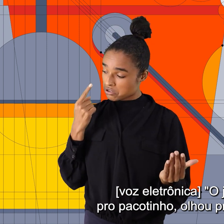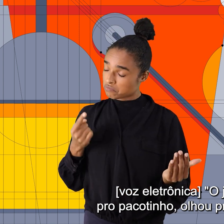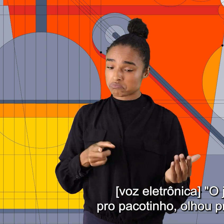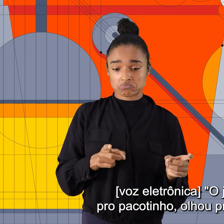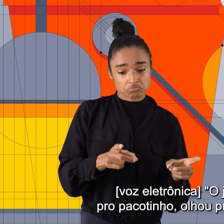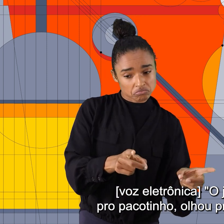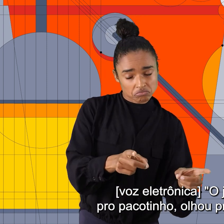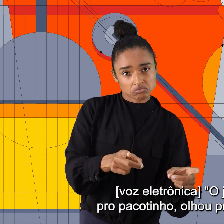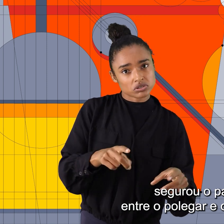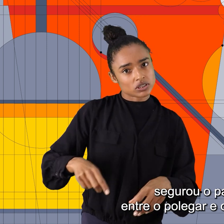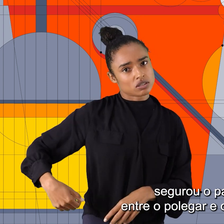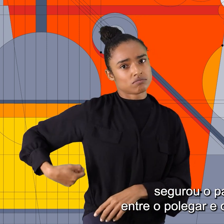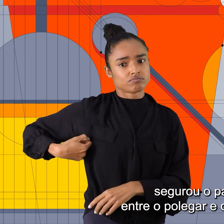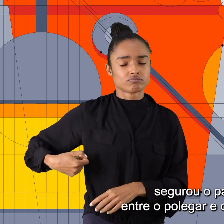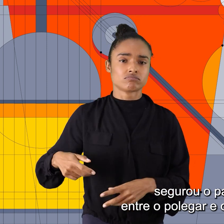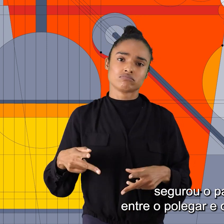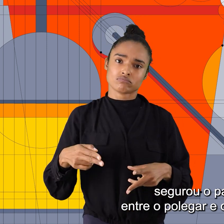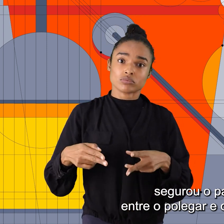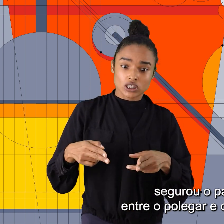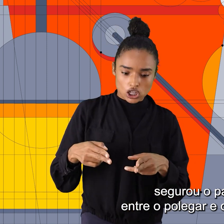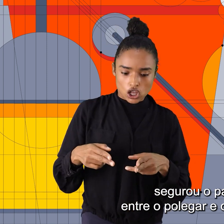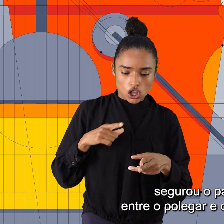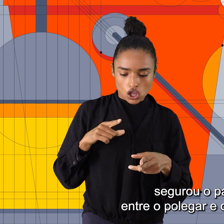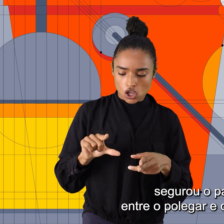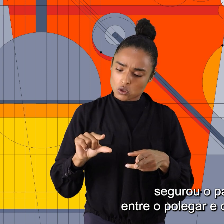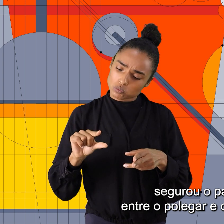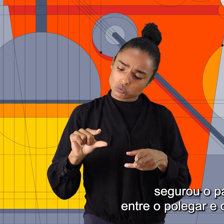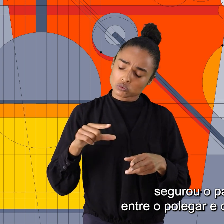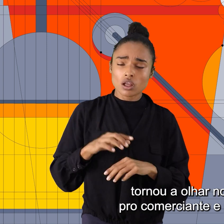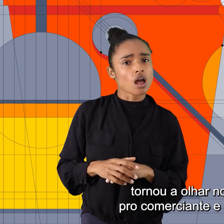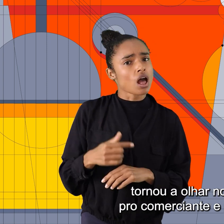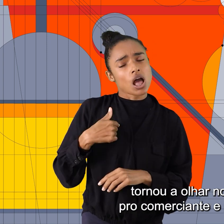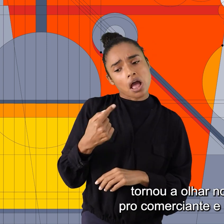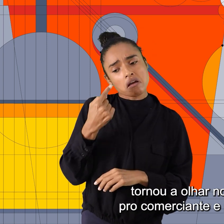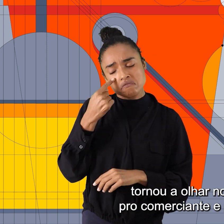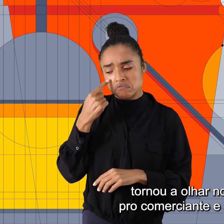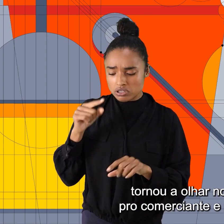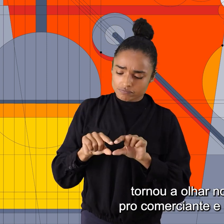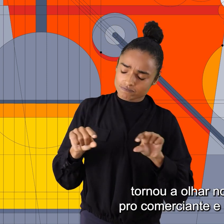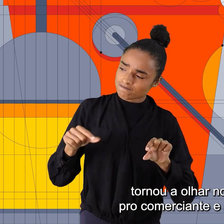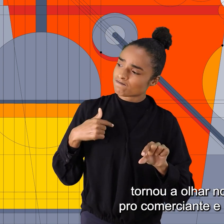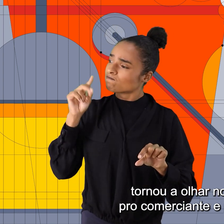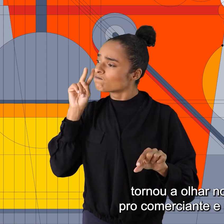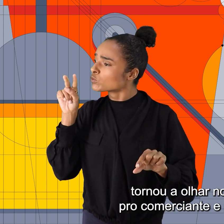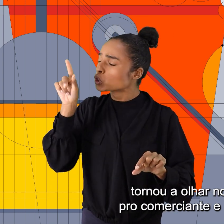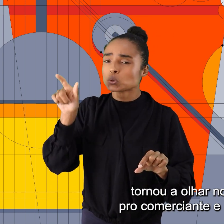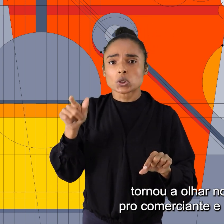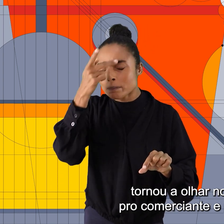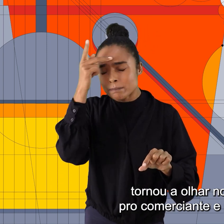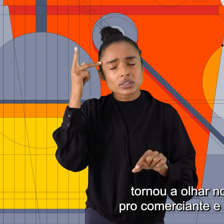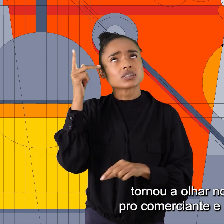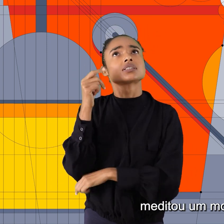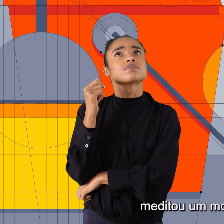olhou para o comerciante. Segurou o pacote entre o polegar e o indicador, tornou a olhar novamente para o comerciante e para o